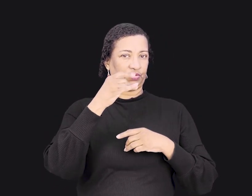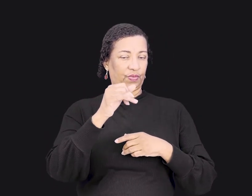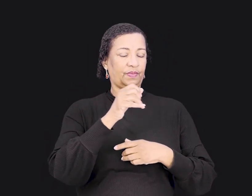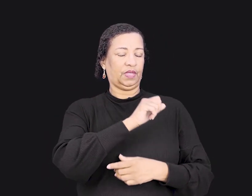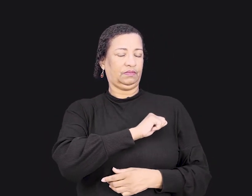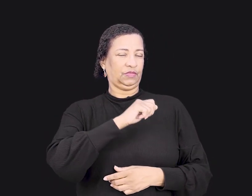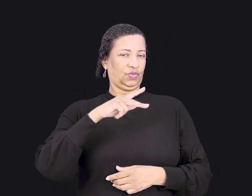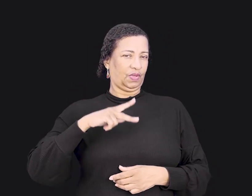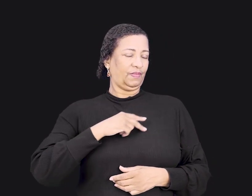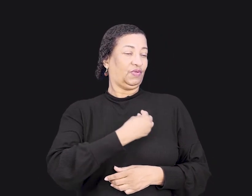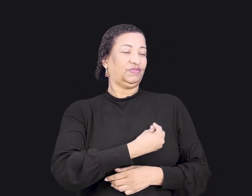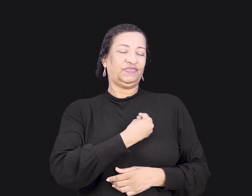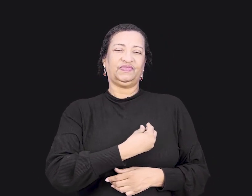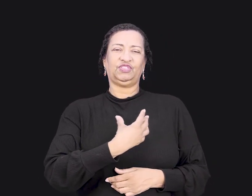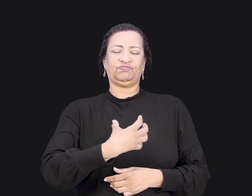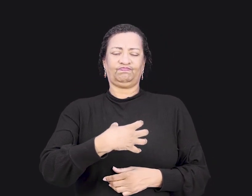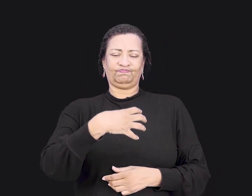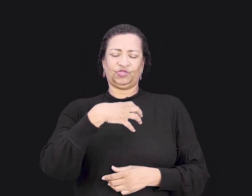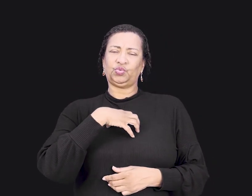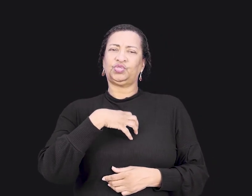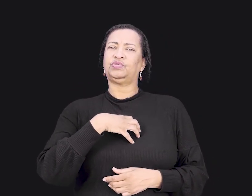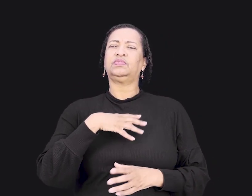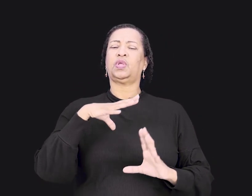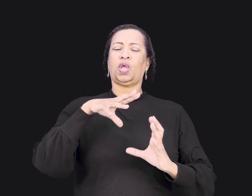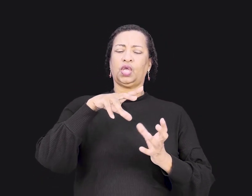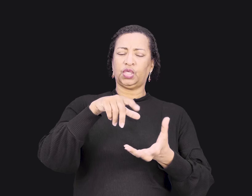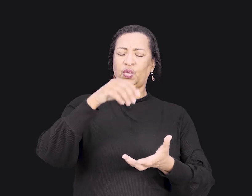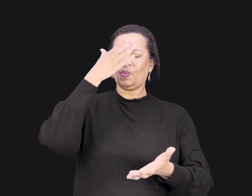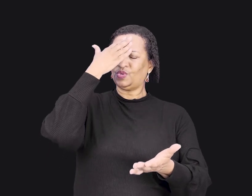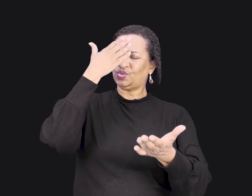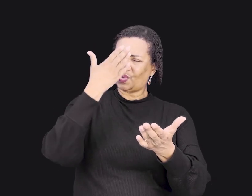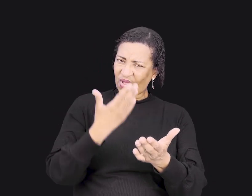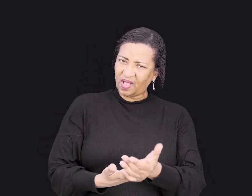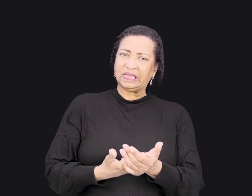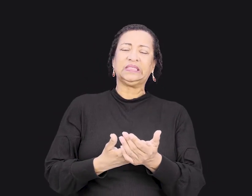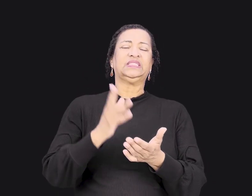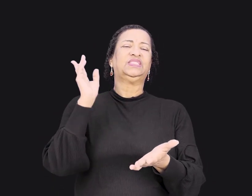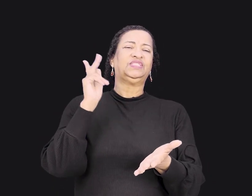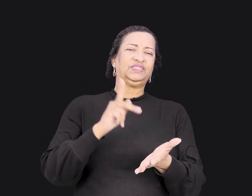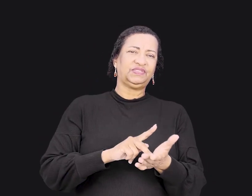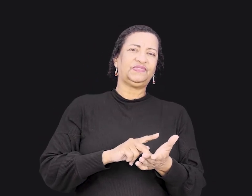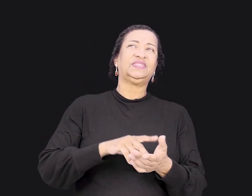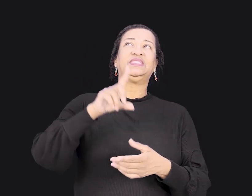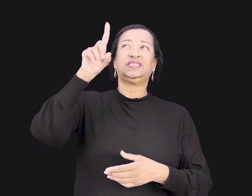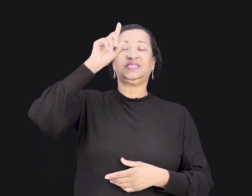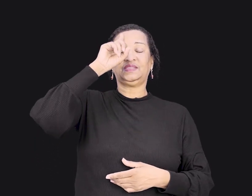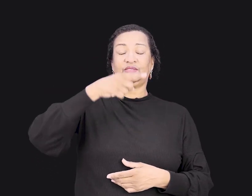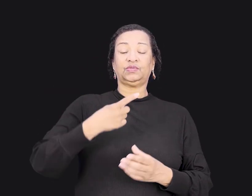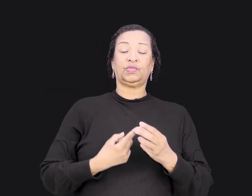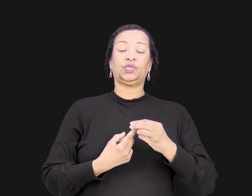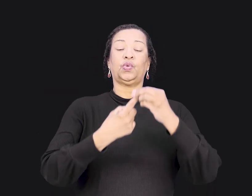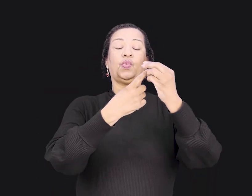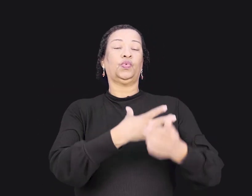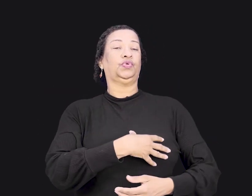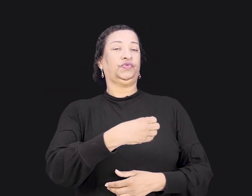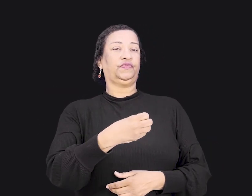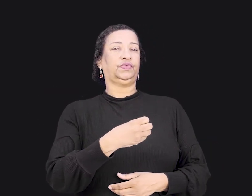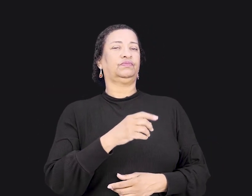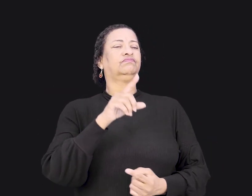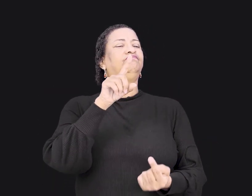tal forma que o mundo cresce que Deus realmente tinha mandado seu único Filho. Que tipo de vida eles deveriam ter